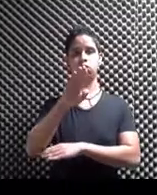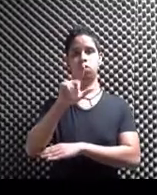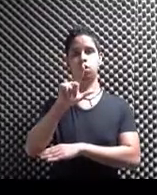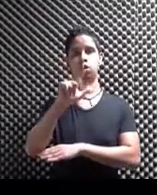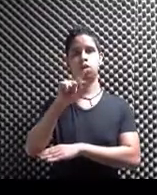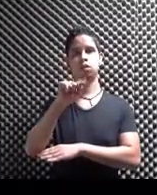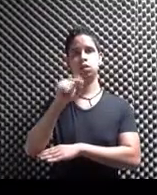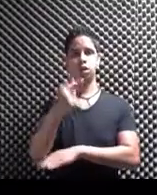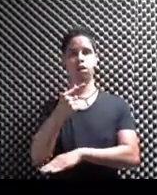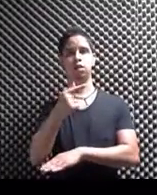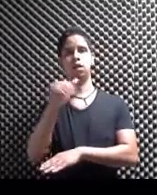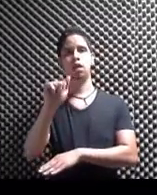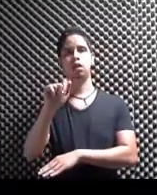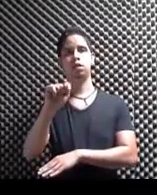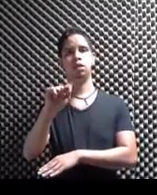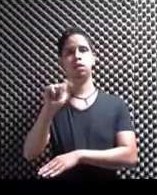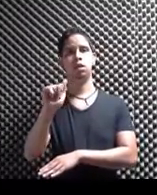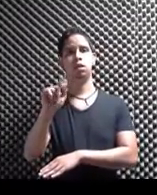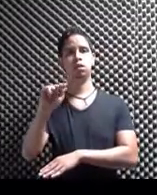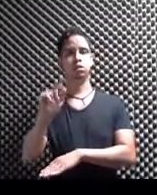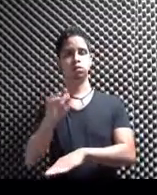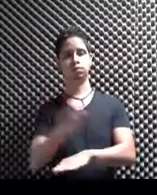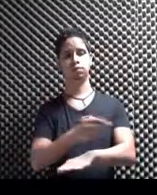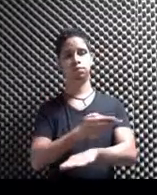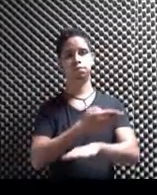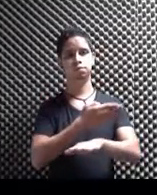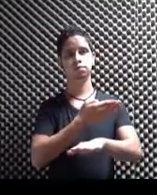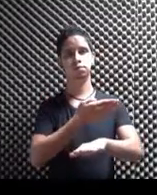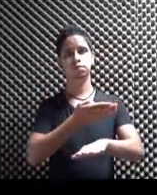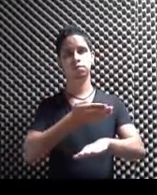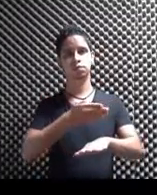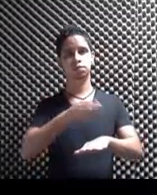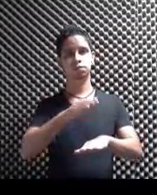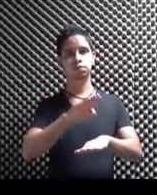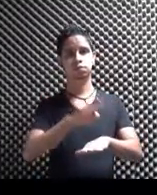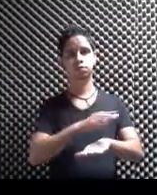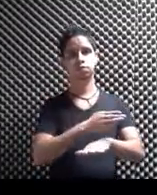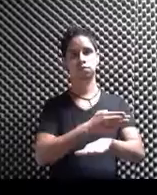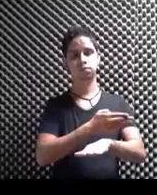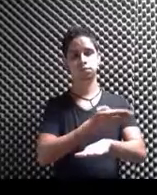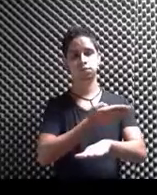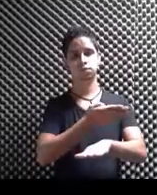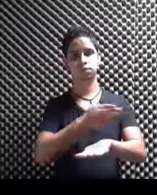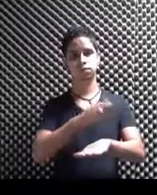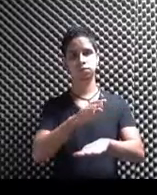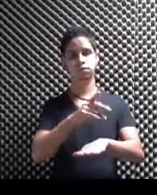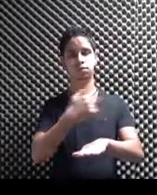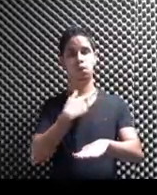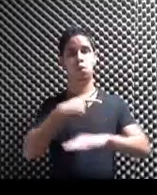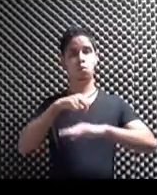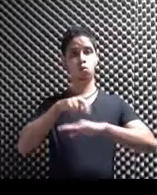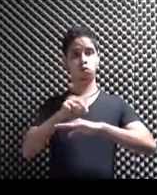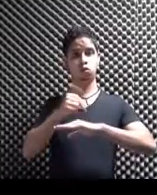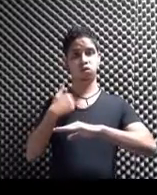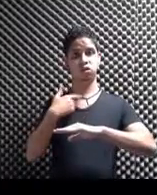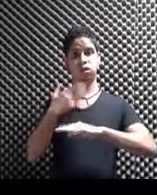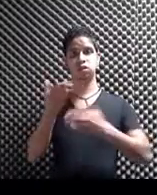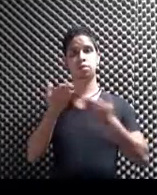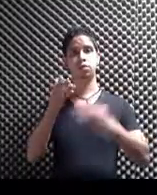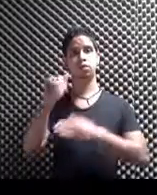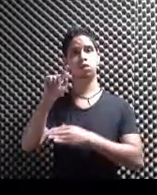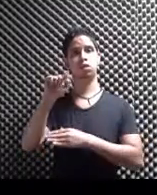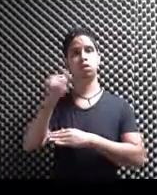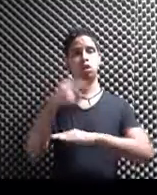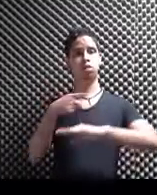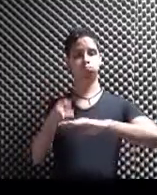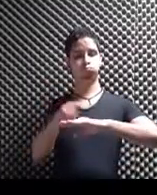en calle en en guayanilla en choc un cafecito en panadilla en aguay de costa a costa puerto rico tiene sabor y también